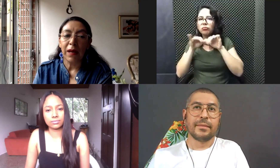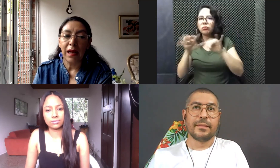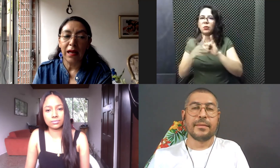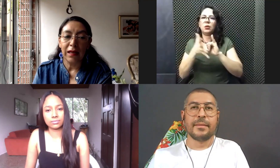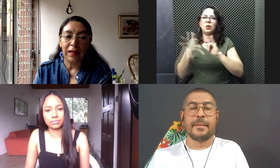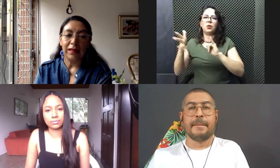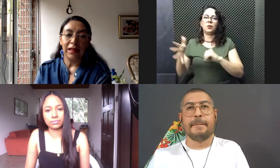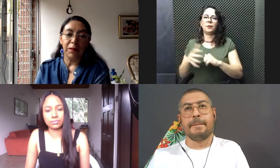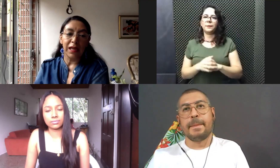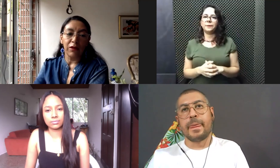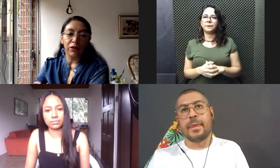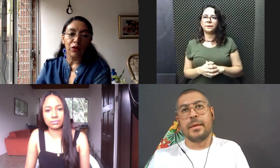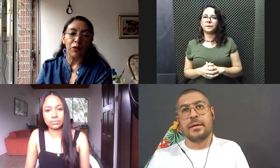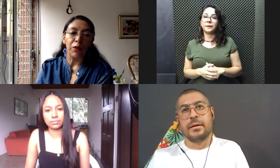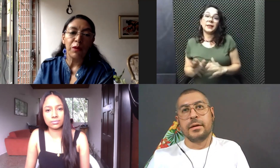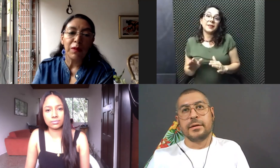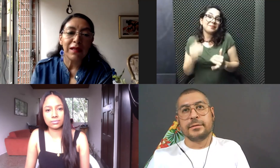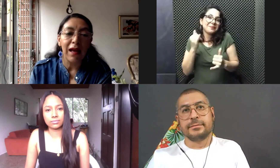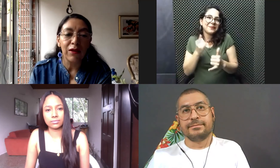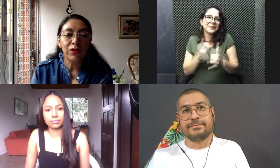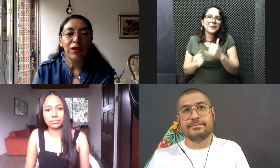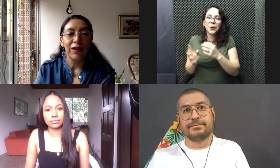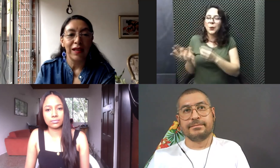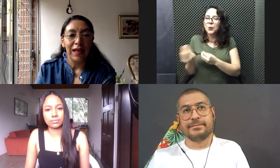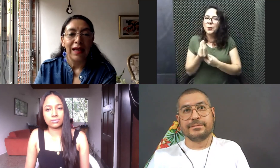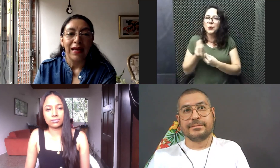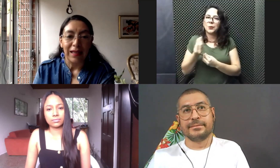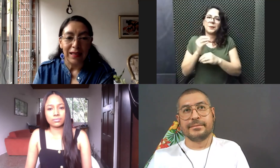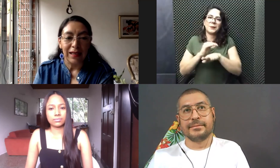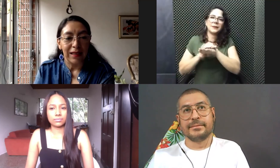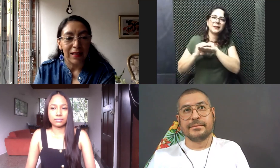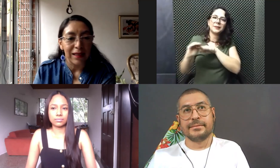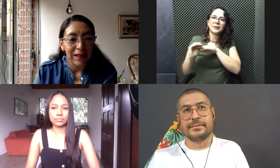Y para terminar nuestro grupo de invitados,